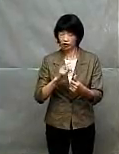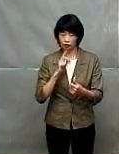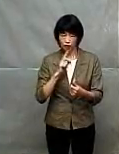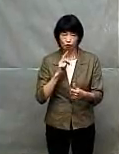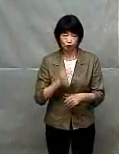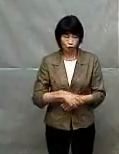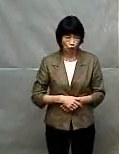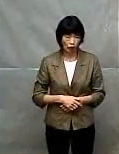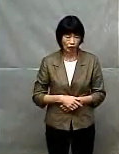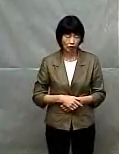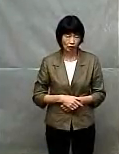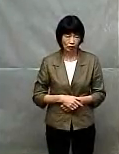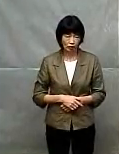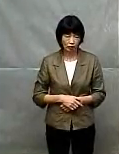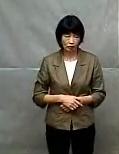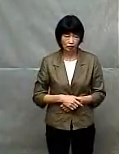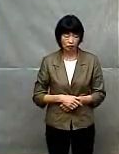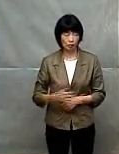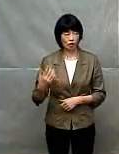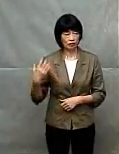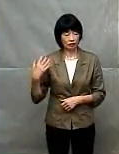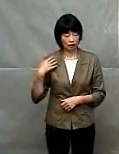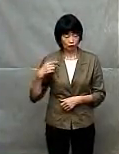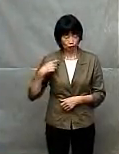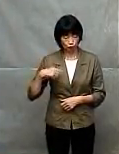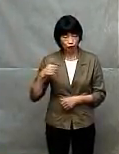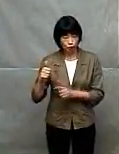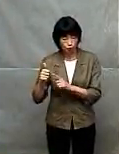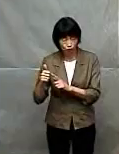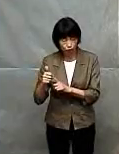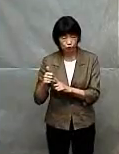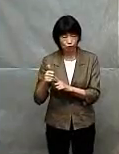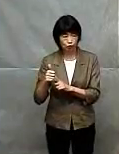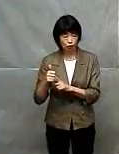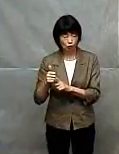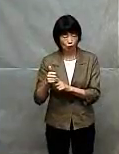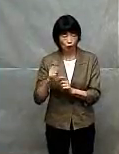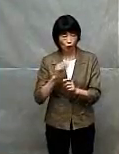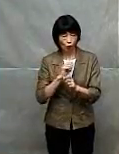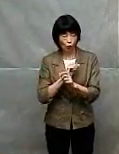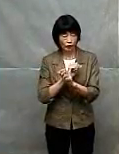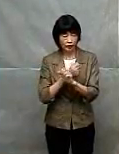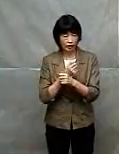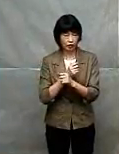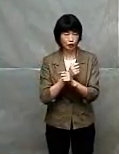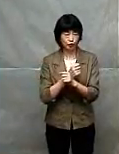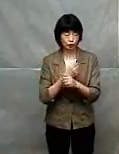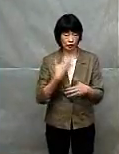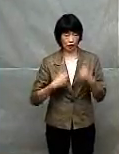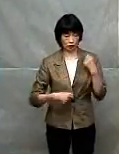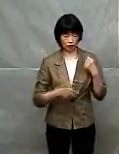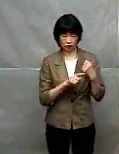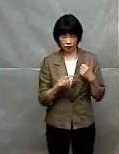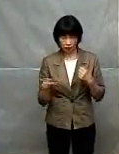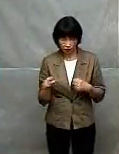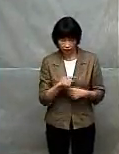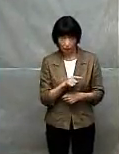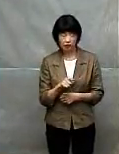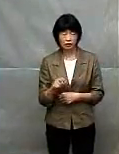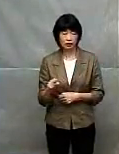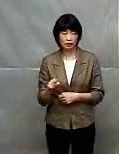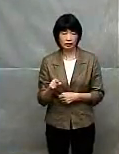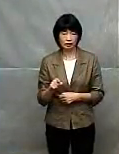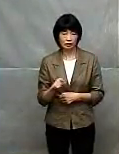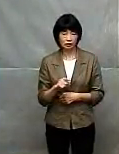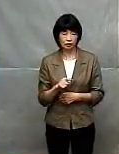担当教授とそこで、研究勉学研究している、学生とか研究者